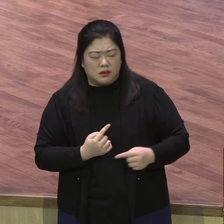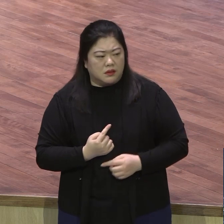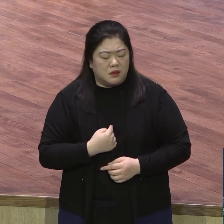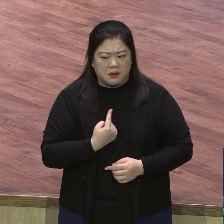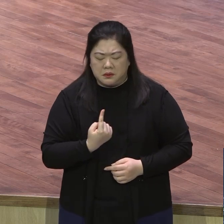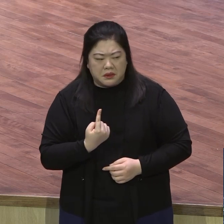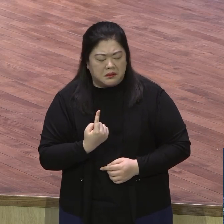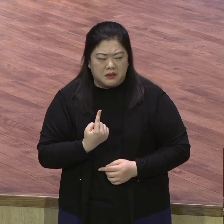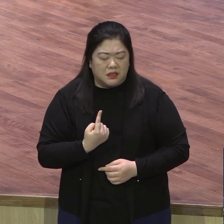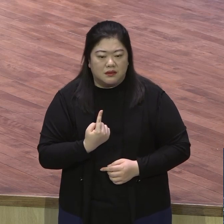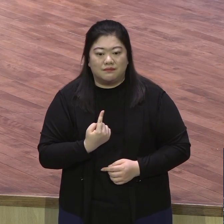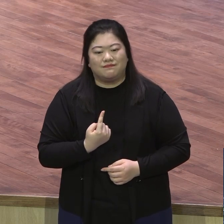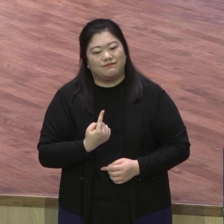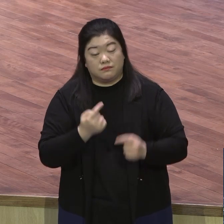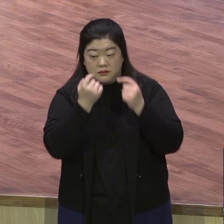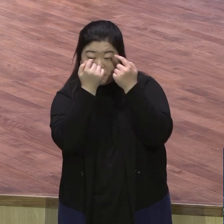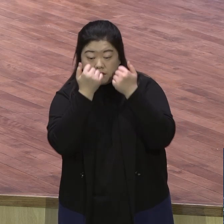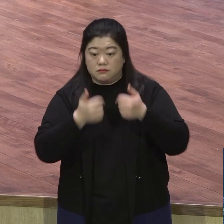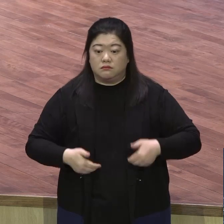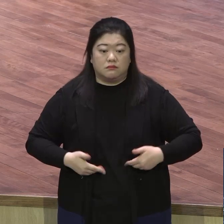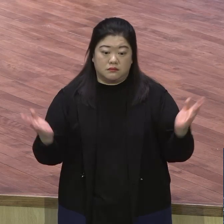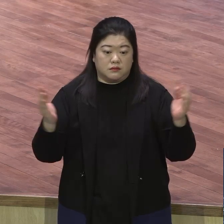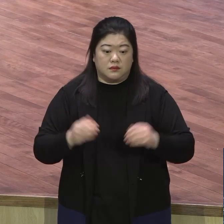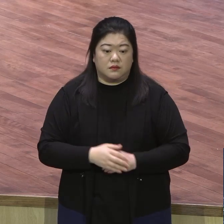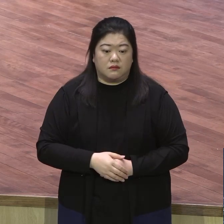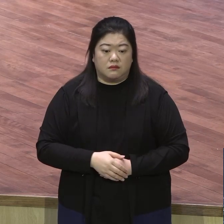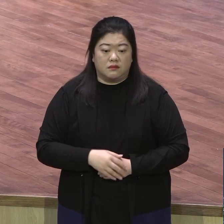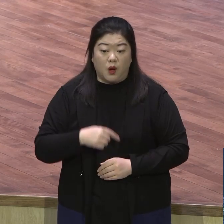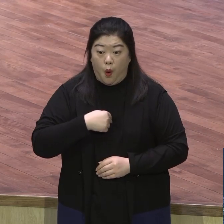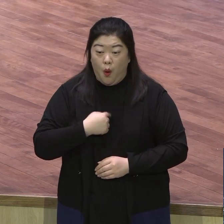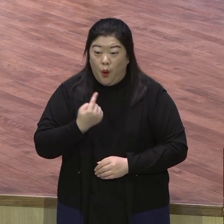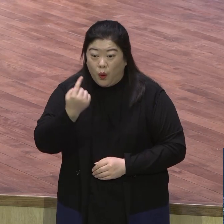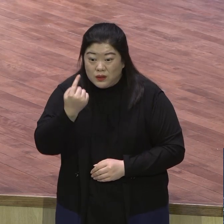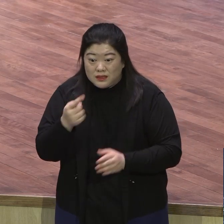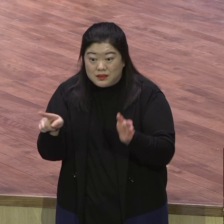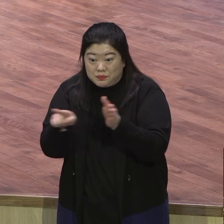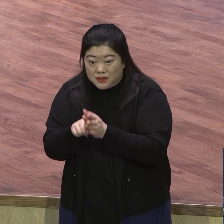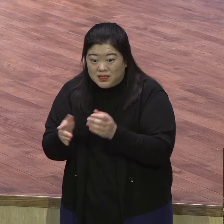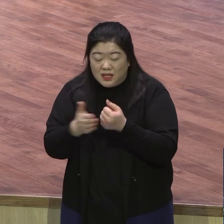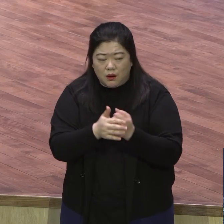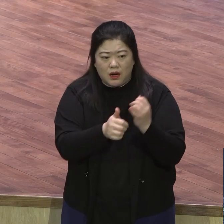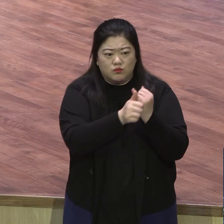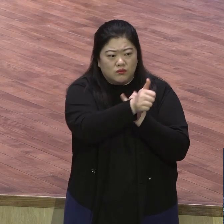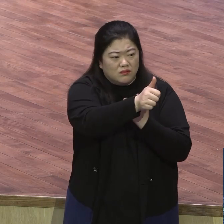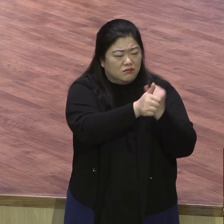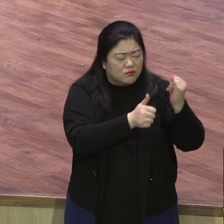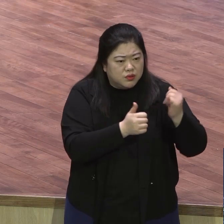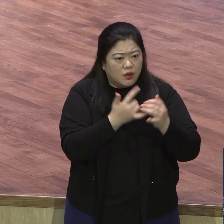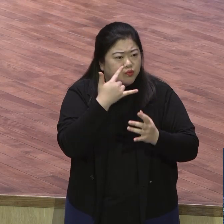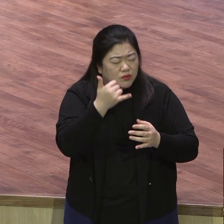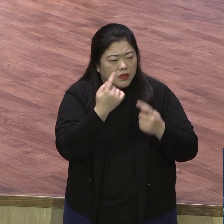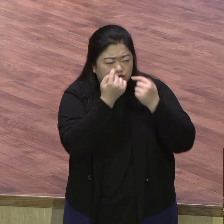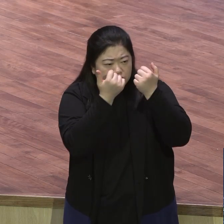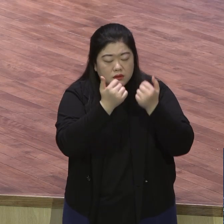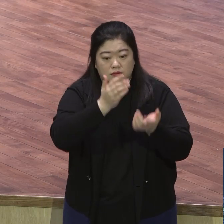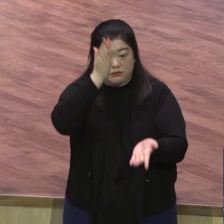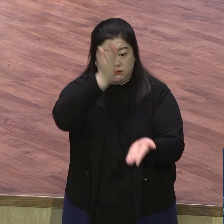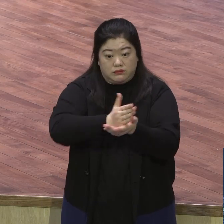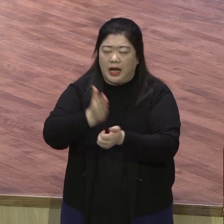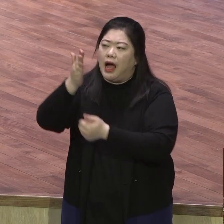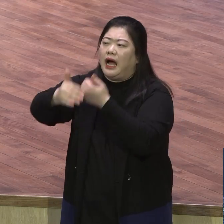신앙생활은 남편 눈치 보고 아내 눈치 보고 자식 눈치 보고 아니에요. 하나님 눈치 보시기 바랍니다. 하나님 앞에